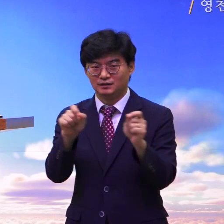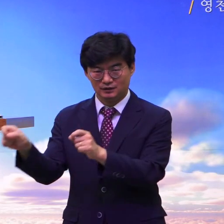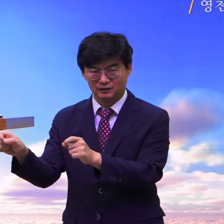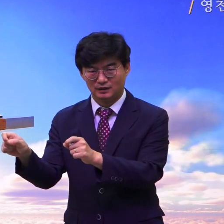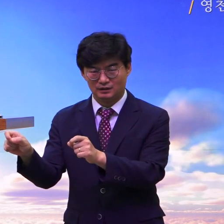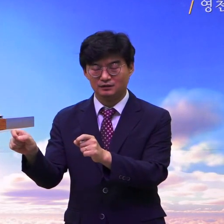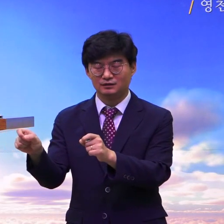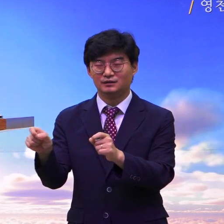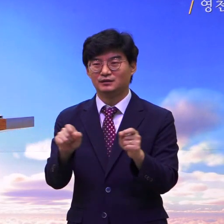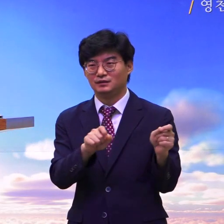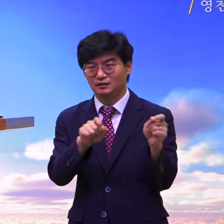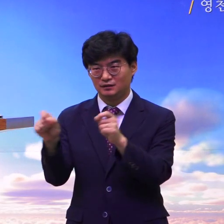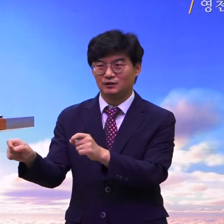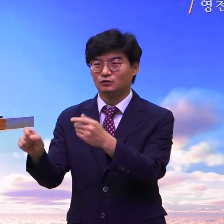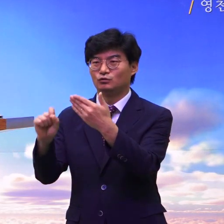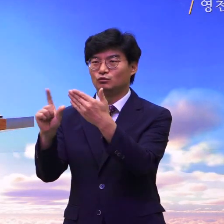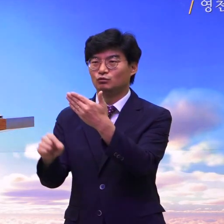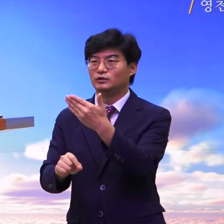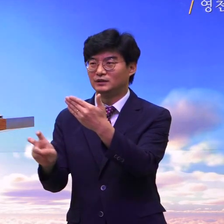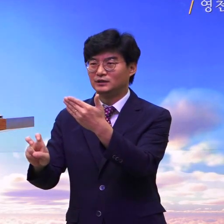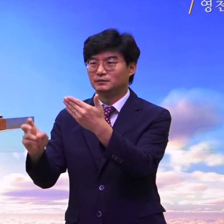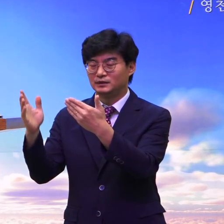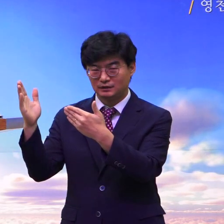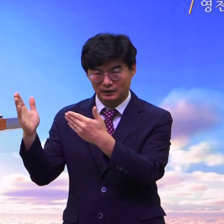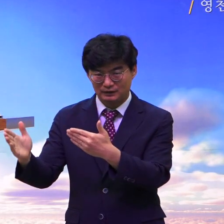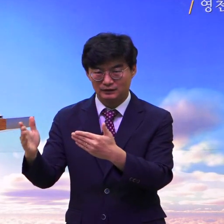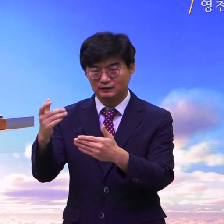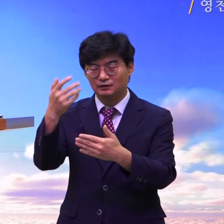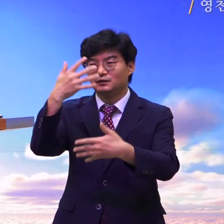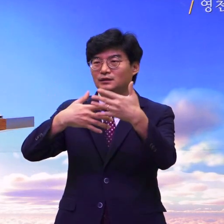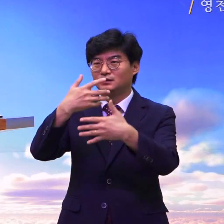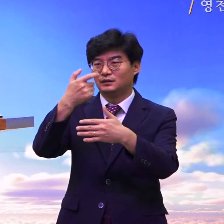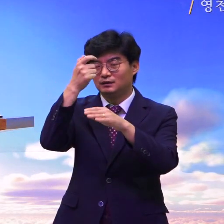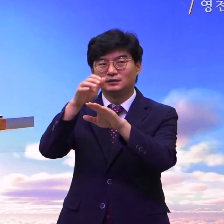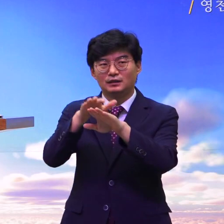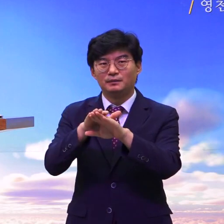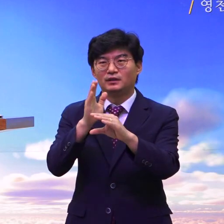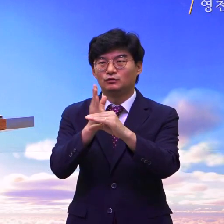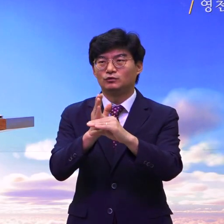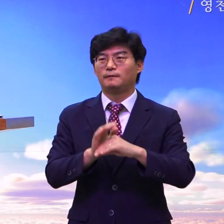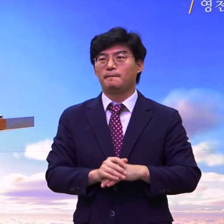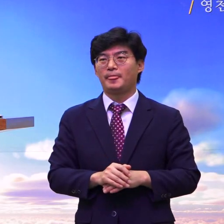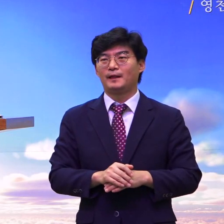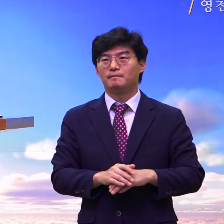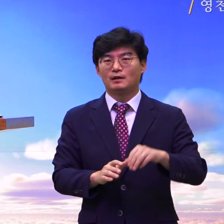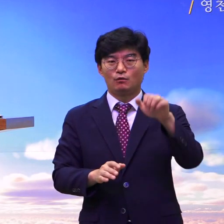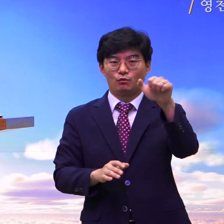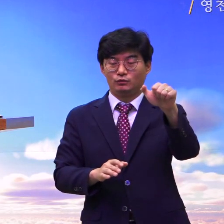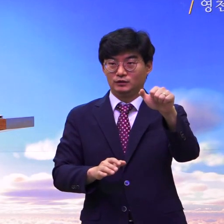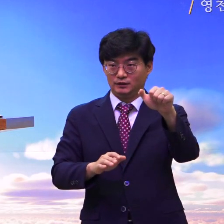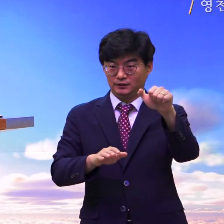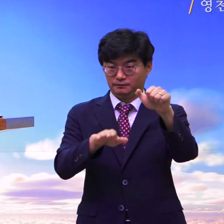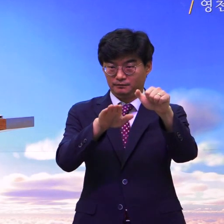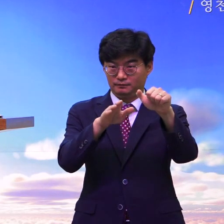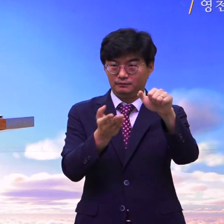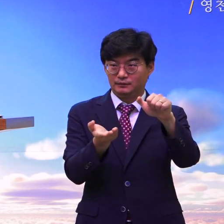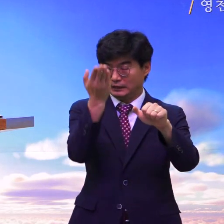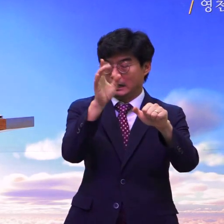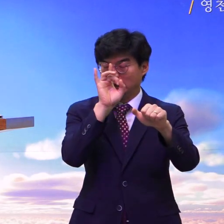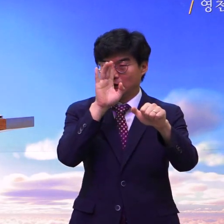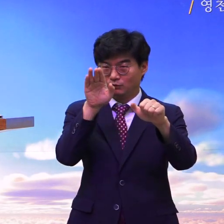이하의 현장 예배를 드리고 또 영상 예배를 드립니다. 또 50인 이하의 아이들이 모여서 예배하는 교육부